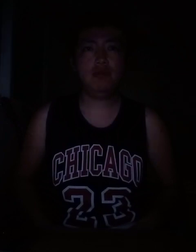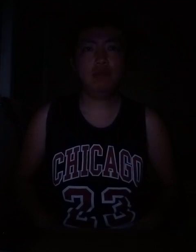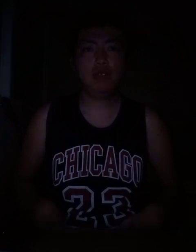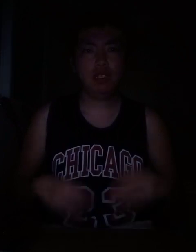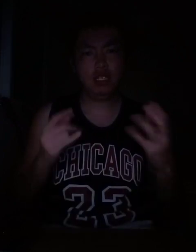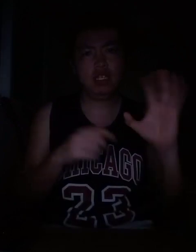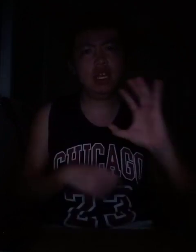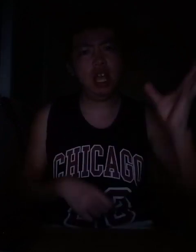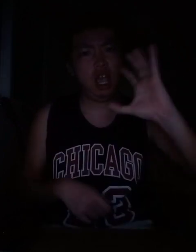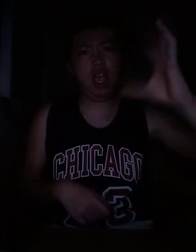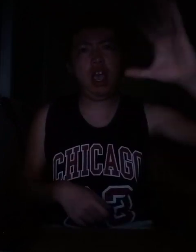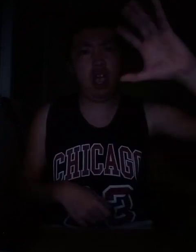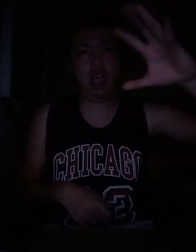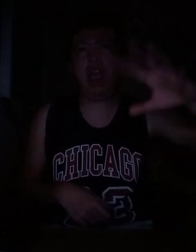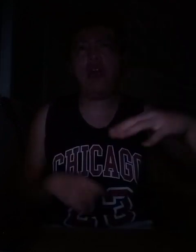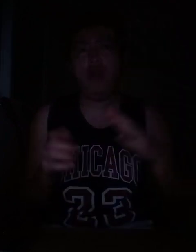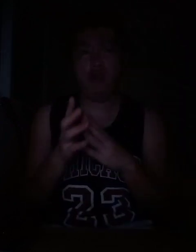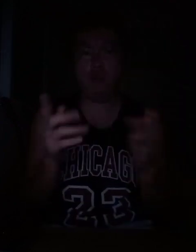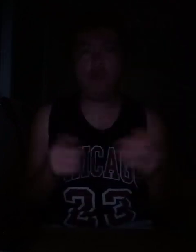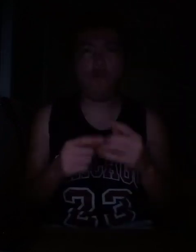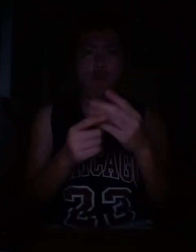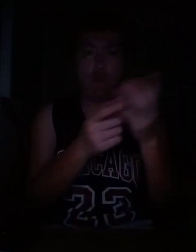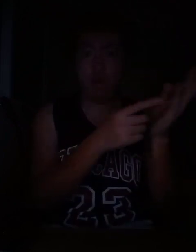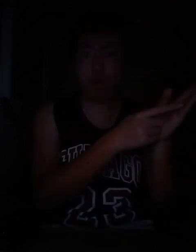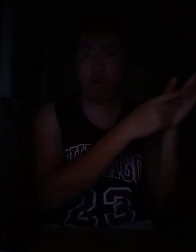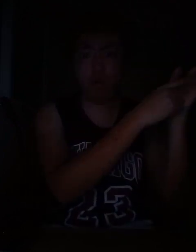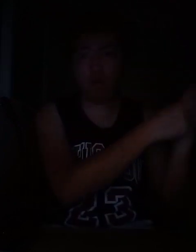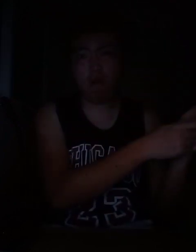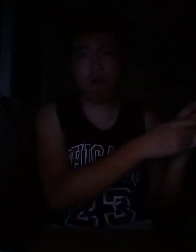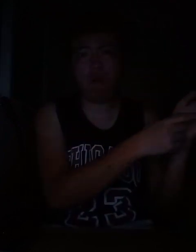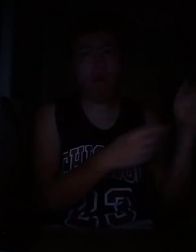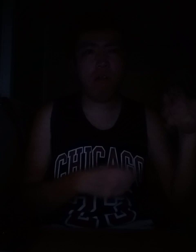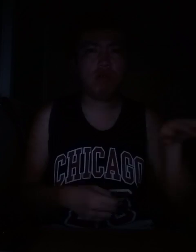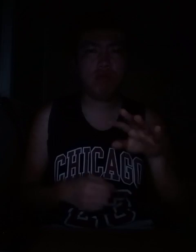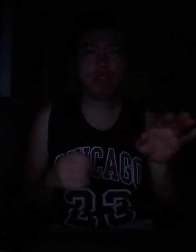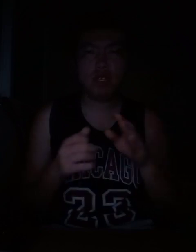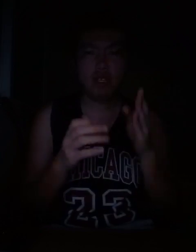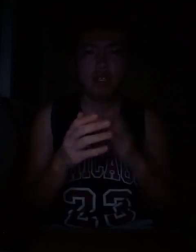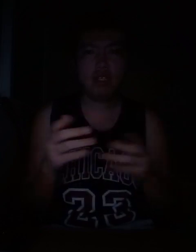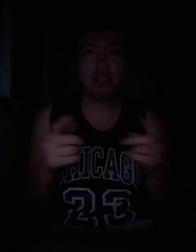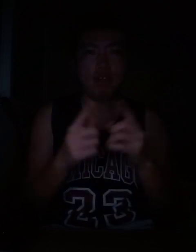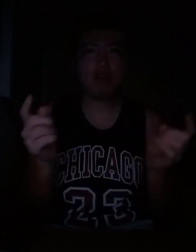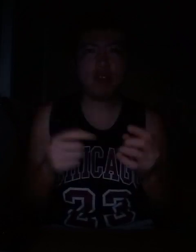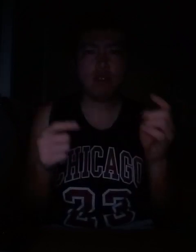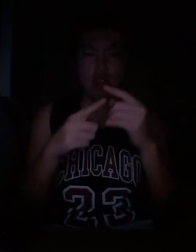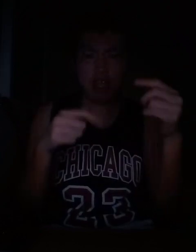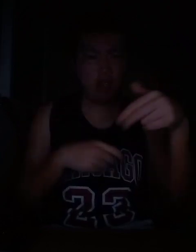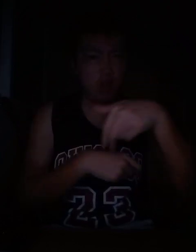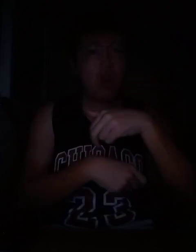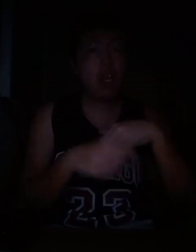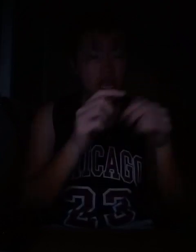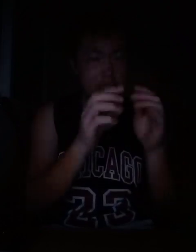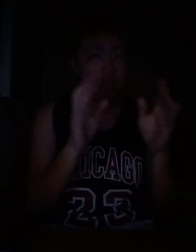태풍 카눈의 예상 경로가 더 서쪽으로 옮겨가면서 금요일 자정에 수도권을 관통할 가능성이 커졌습니다.